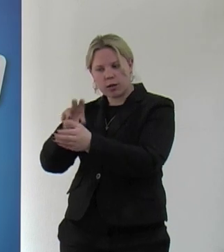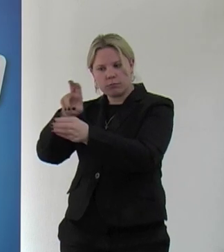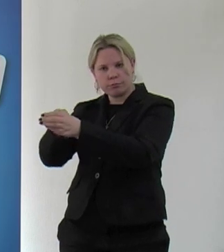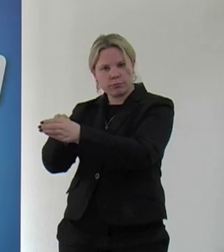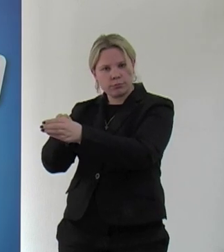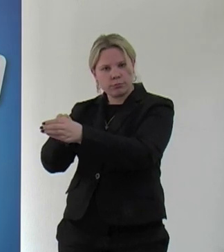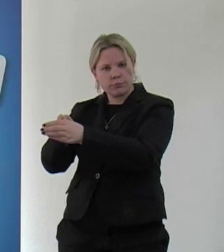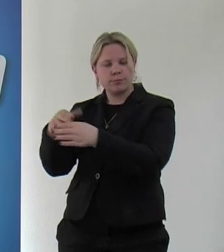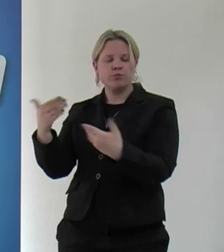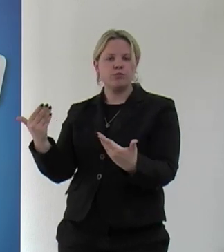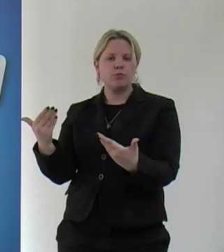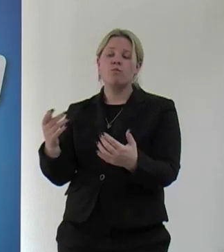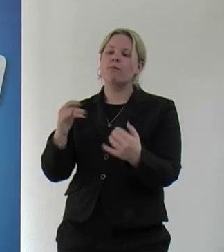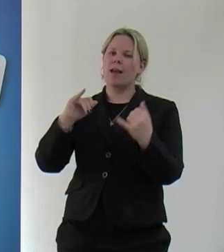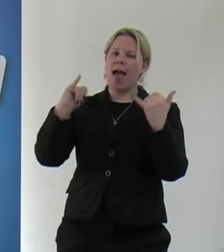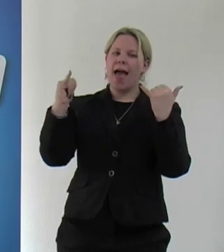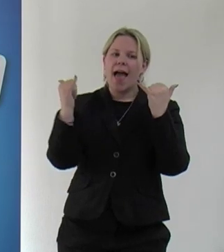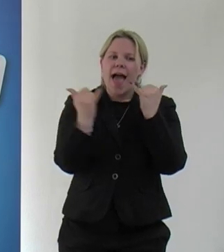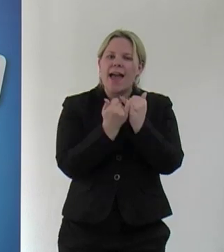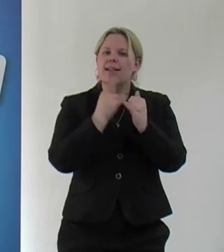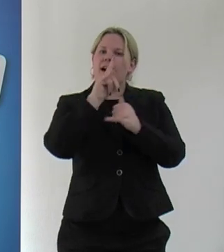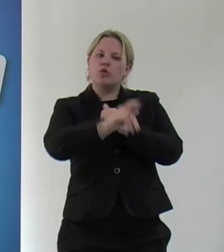Dass Eltern gute Hilfe und Beratung bekommen.